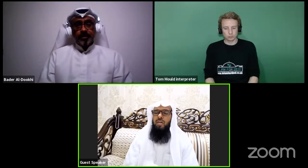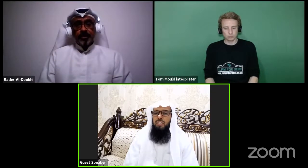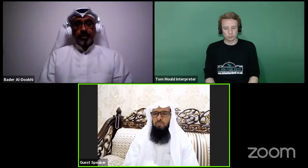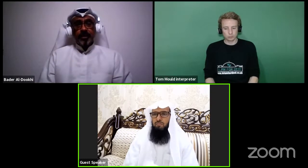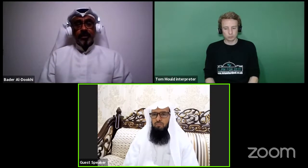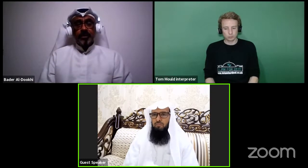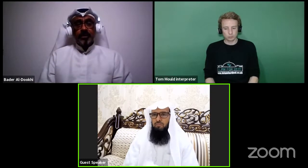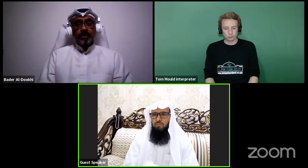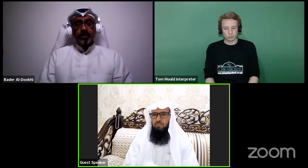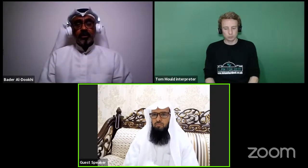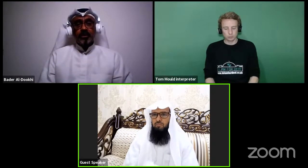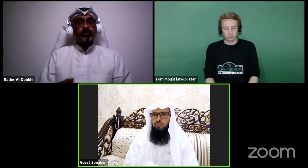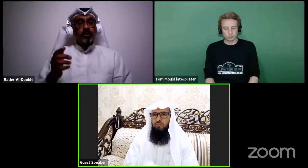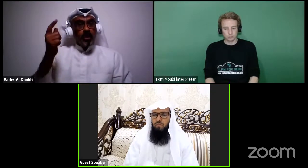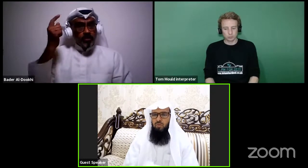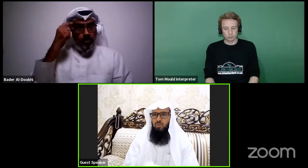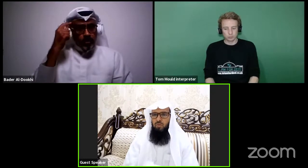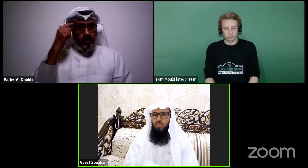عليم حكيم،